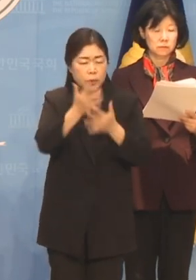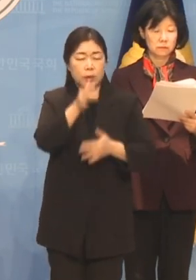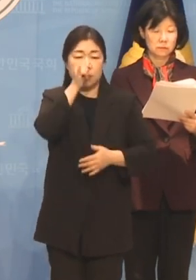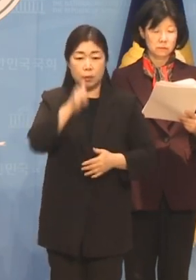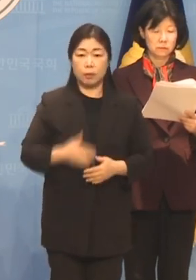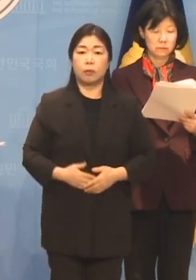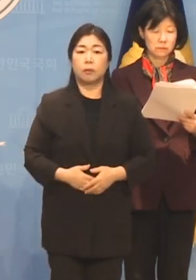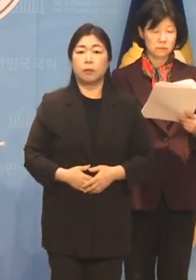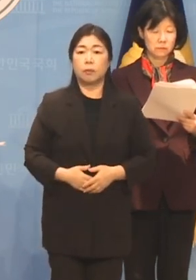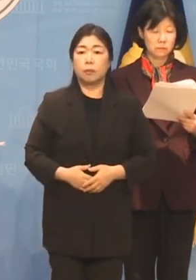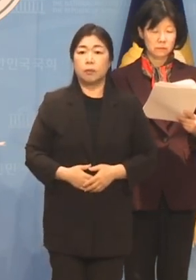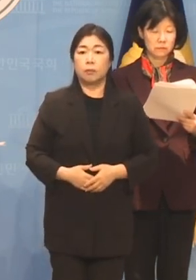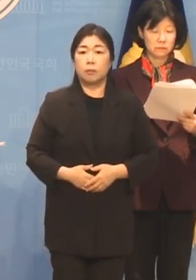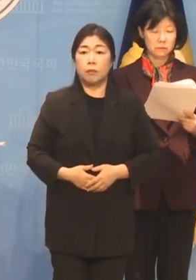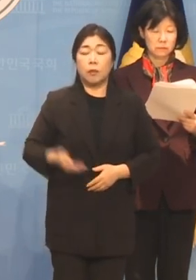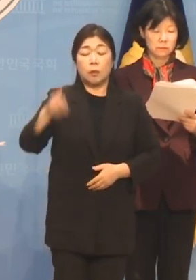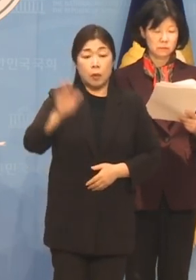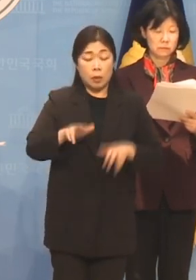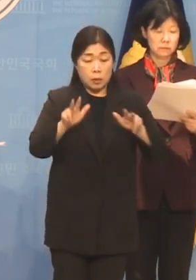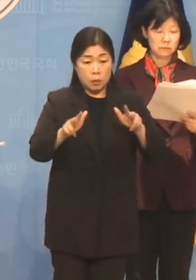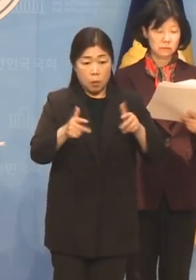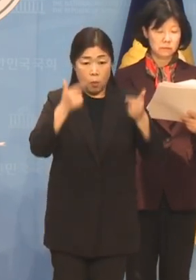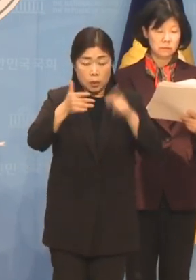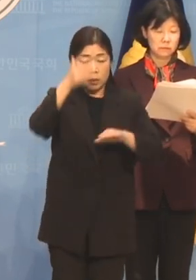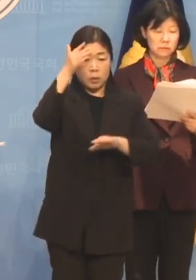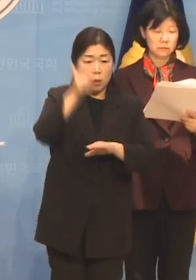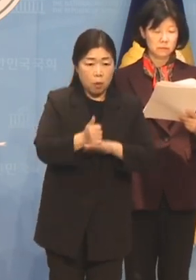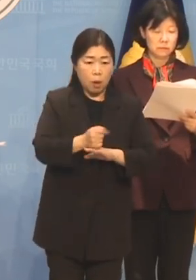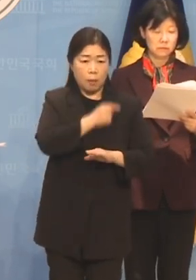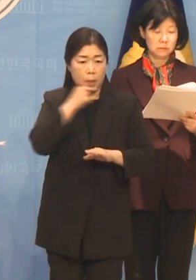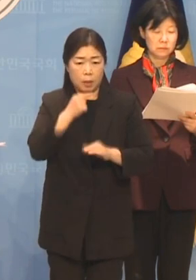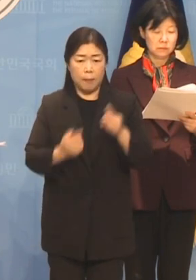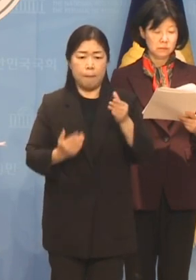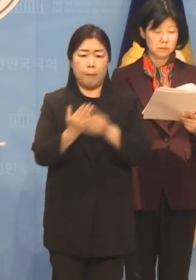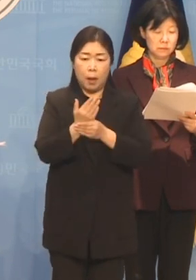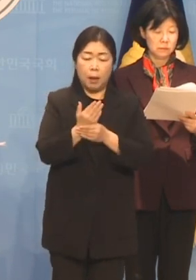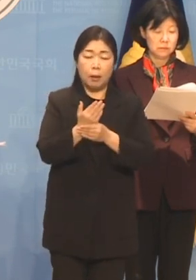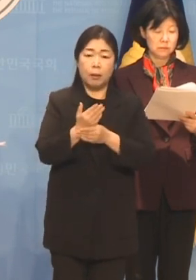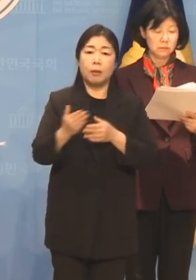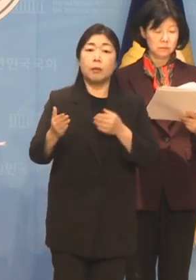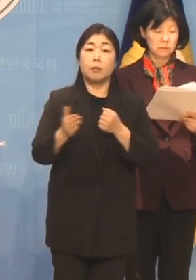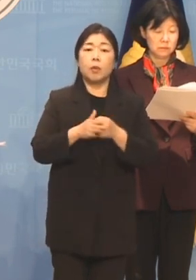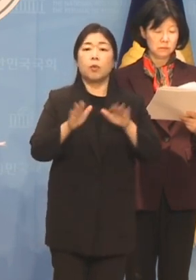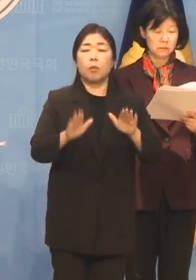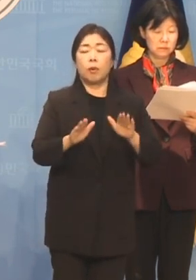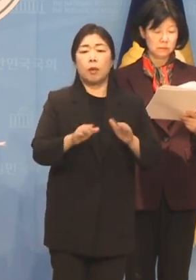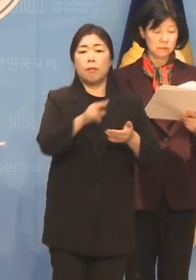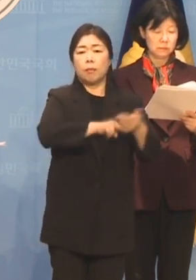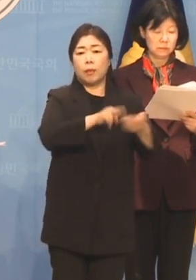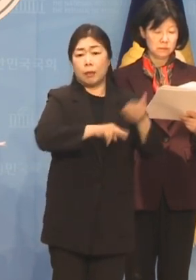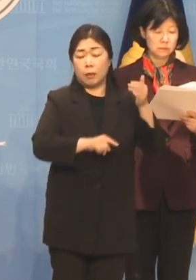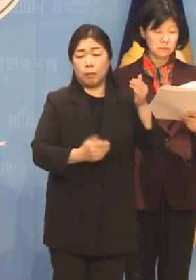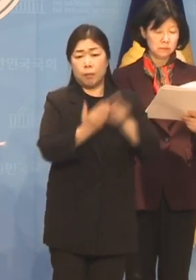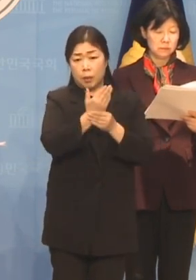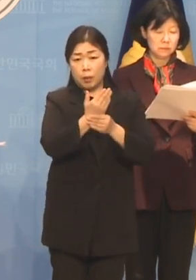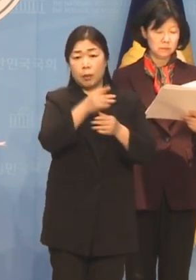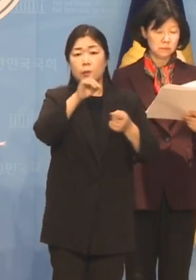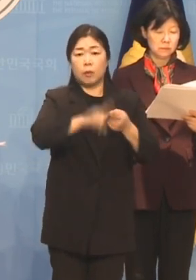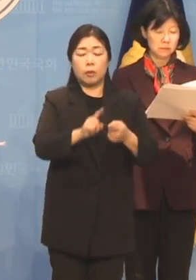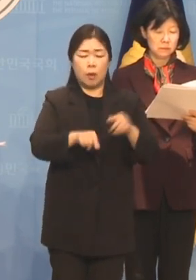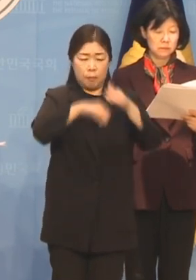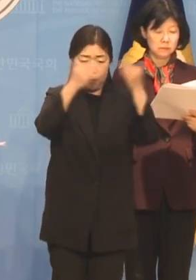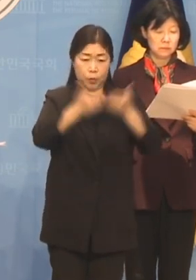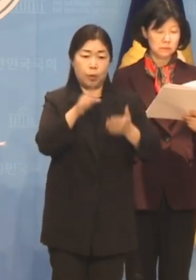것이 너무도 명확하고 확실하게 명기되어 있습니다. 이번 ERS 상품 판매에 관련하여 모든